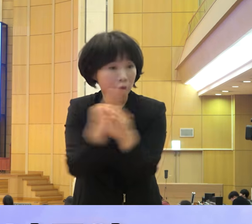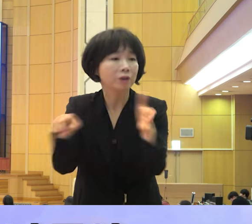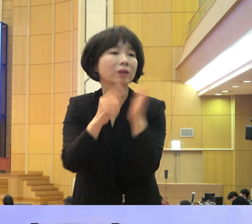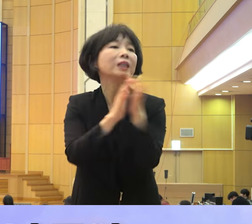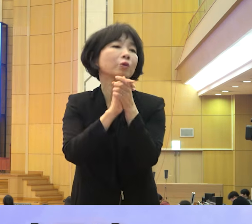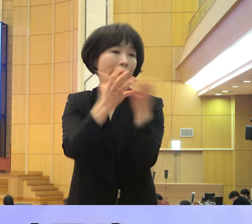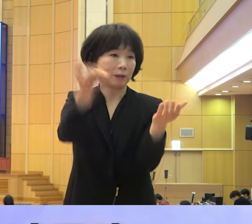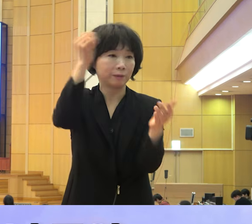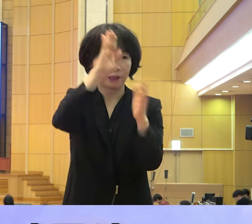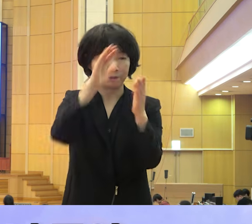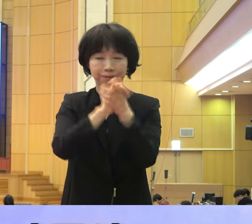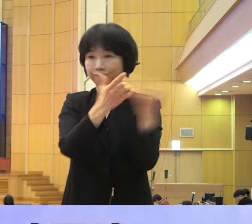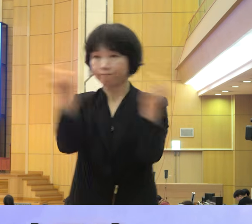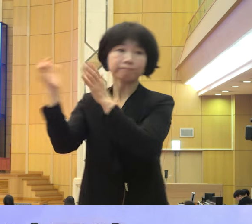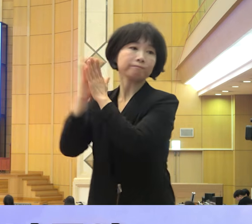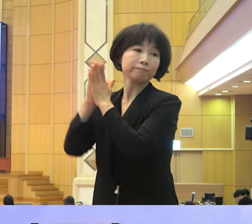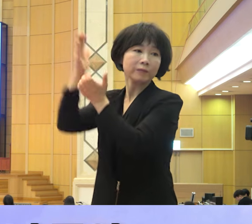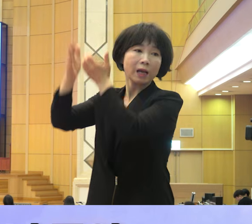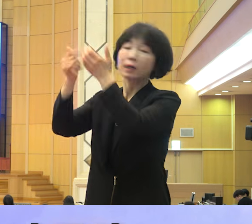하나님 아버지,